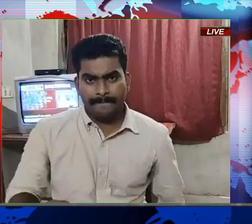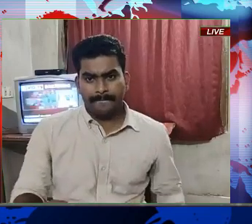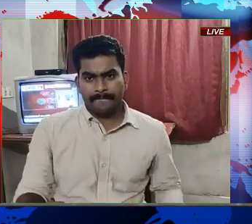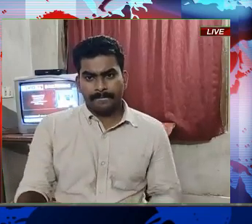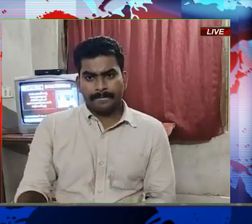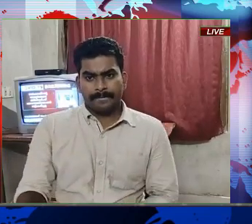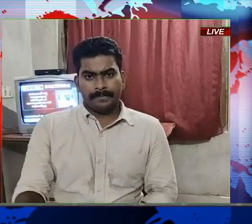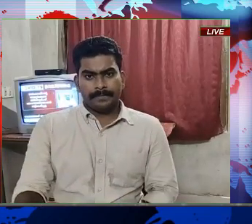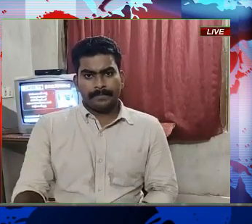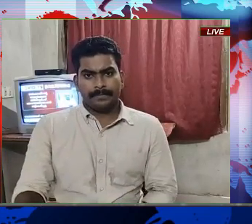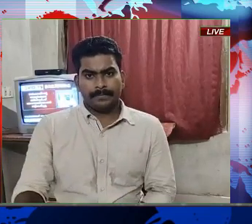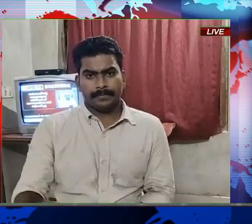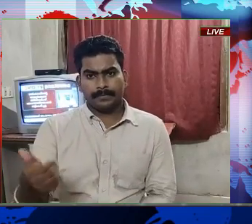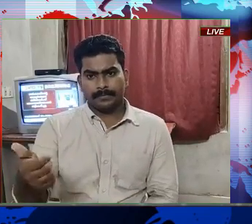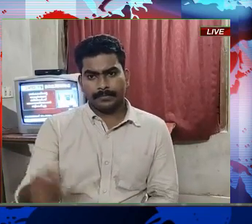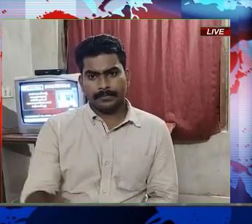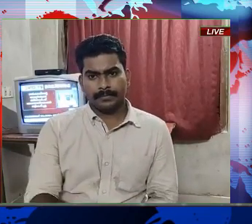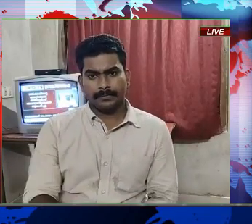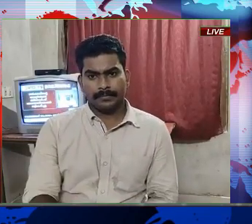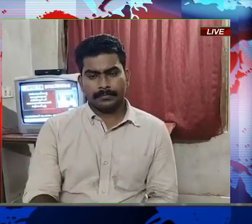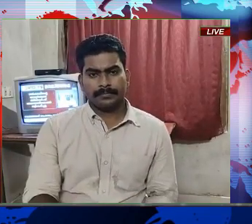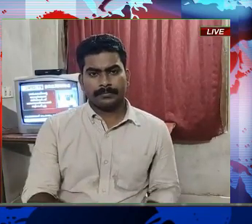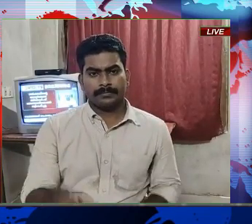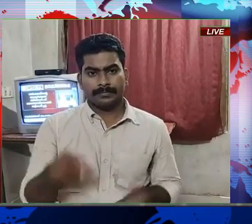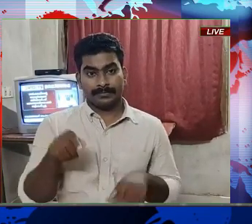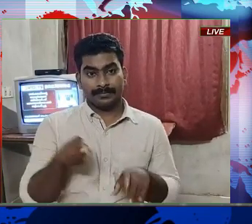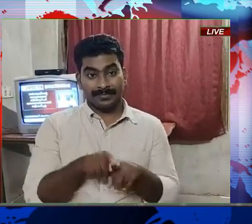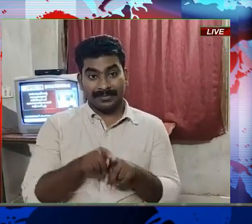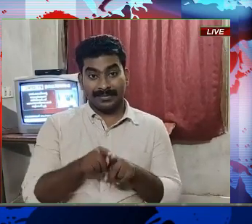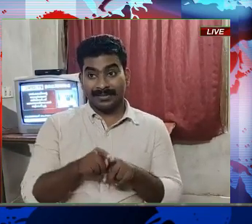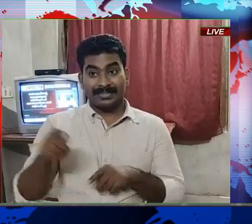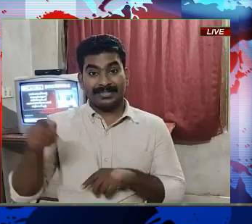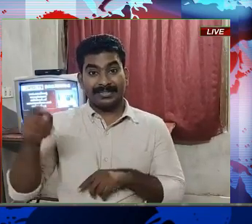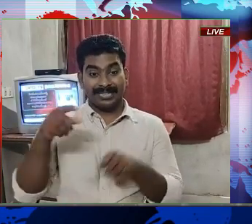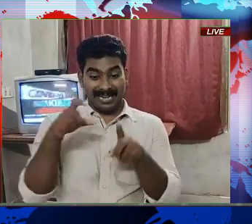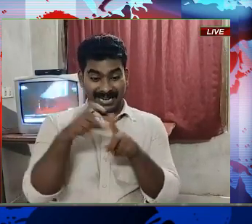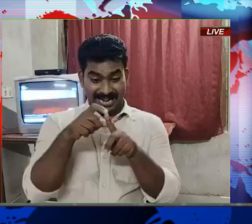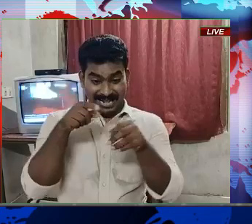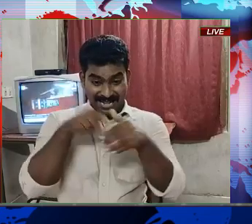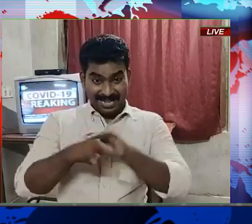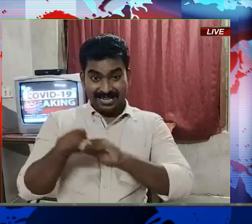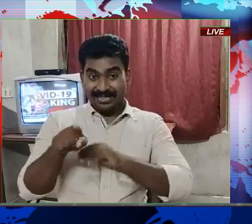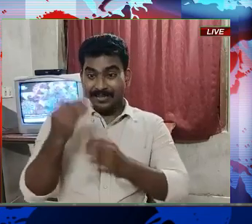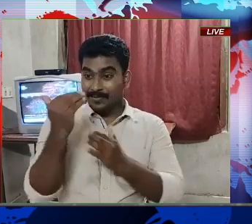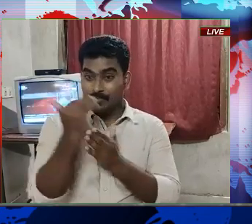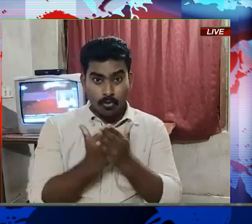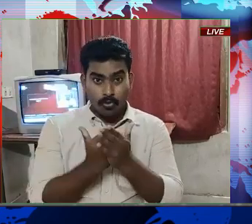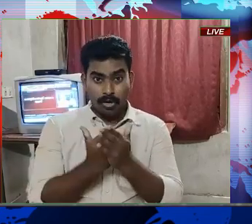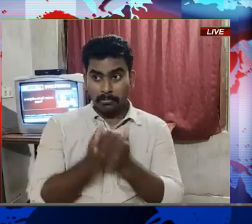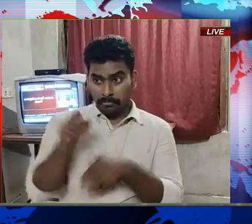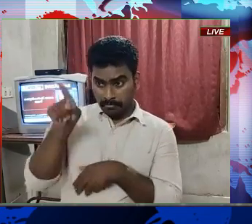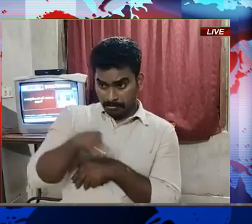കൊണ്ട് പിന്നെയും അദ്ദേഹം നേരത്തെ പറഞ്ഞ കാര്യങ്ങൾ ആവർത്തിച്ചു കൊണ്ടിരിക്കുന്നുണ്ടാകും. അതിന് എനക്കൊന്നും പ്രത്യേകിച്ച് ചെയ്യാൻ കഴിയുന്ന കാര്യമല്ലല്ലോ.